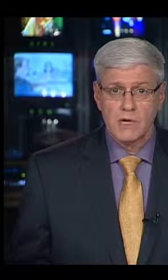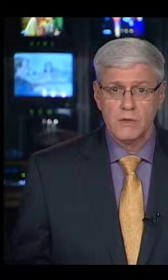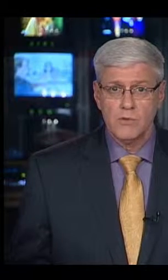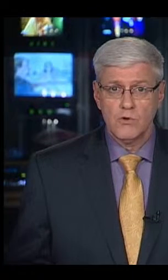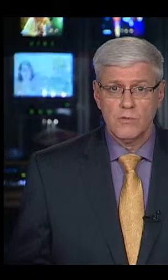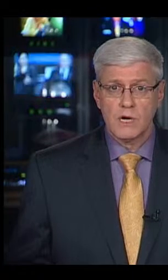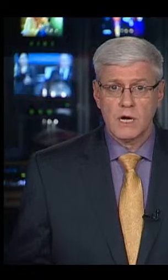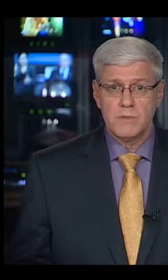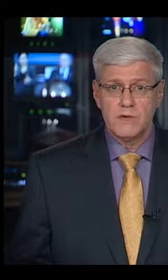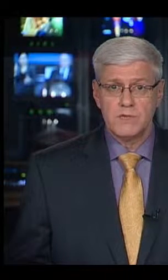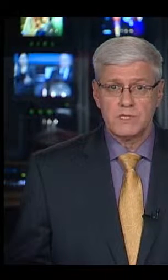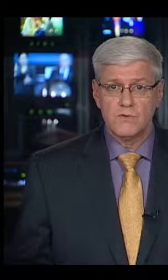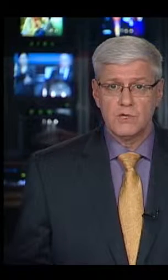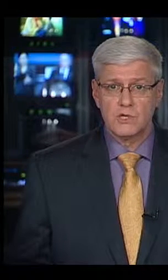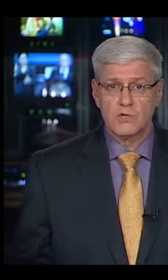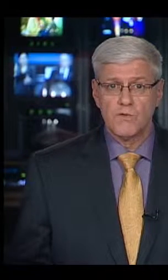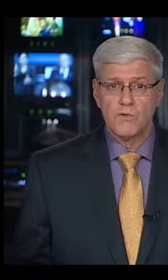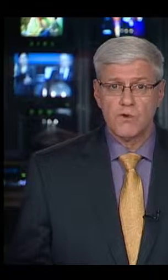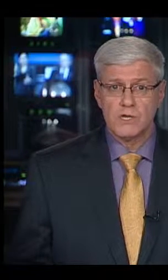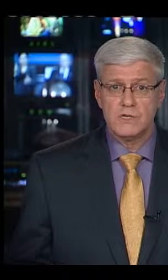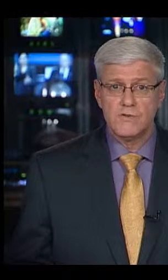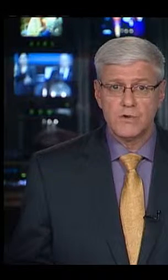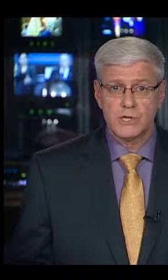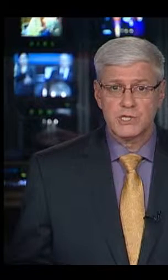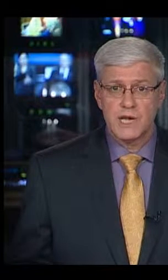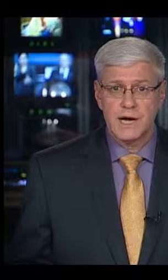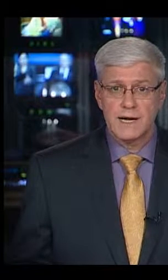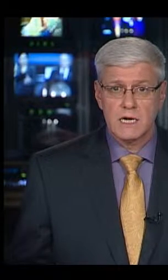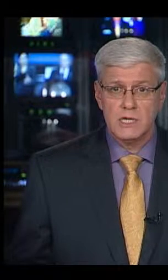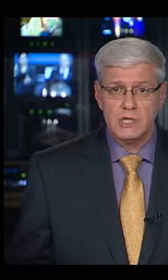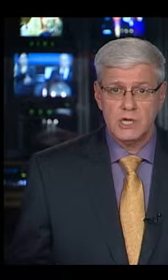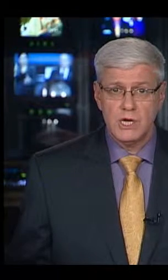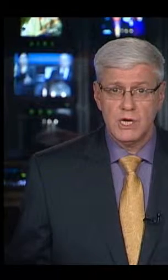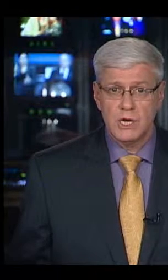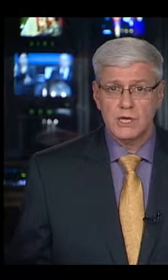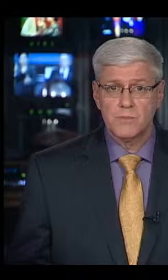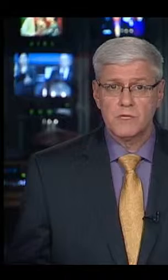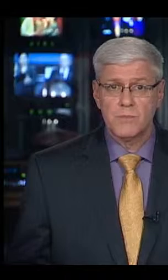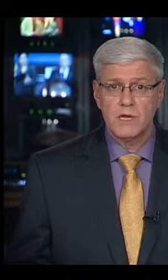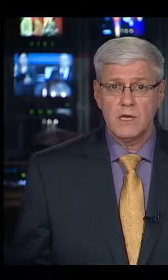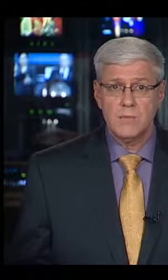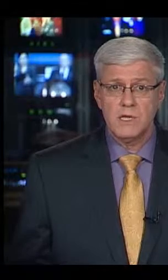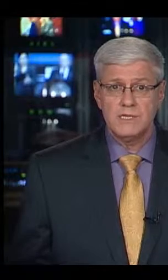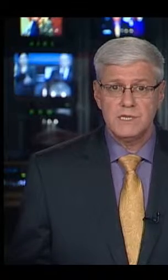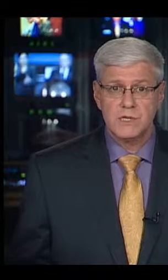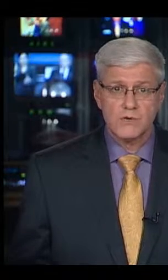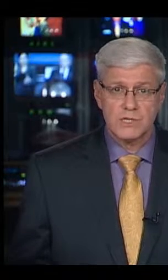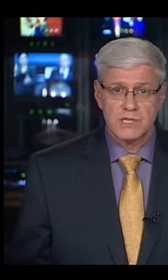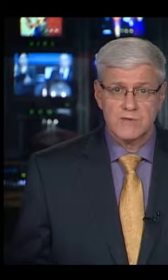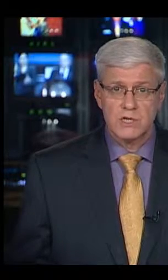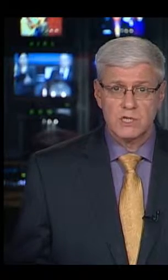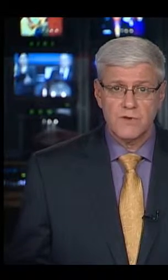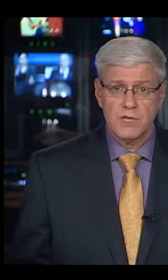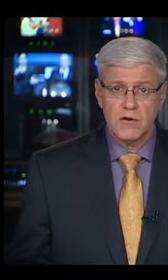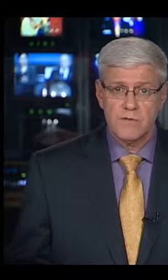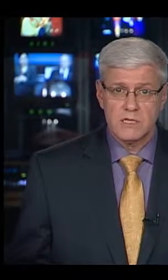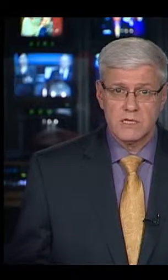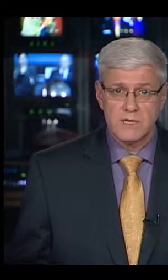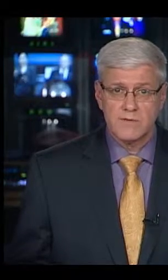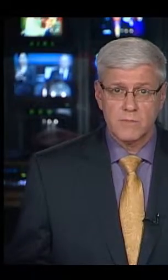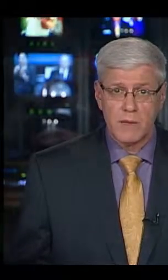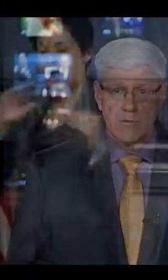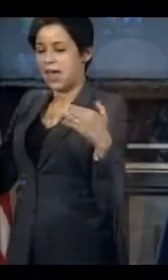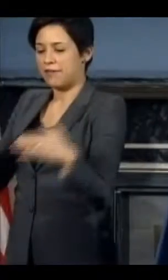Мэр Нью-Йорка Майкл Блумберг объявил сегодня, что в городе вводятся ограничения на потребление бензина. Уже с завтрашнего